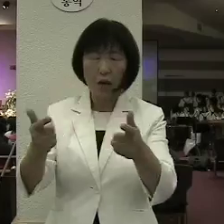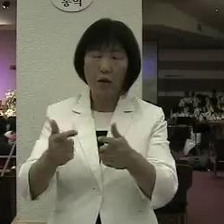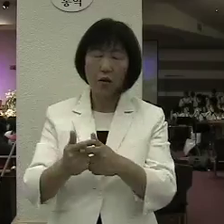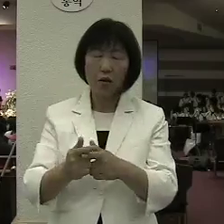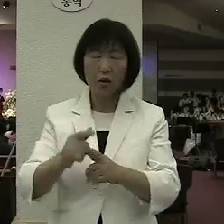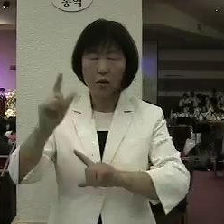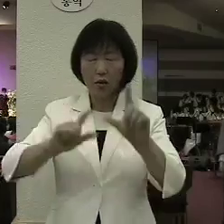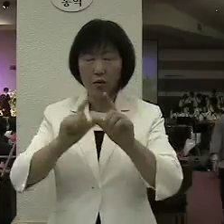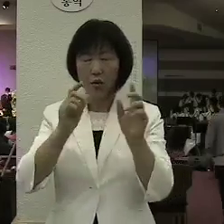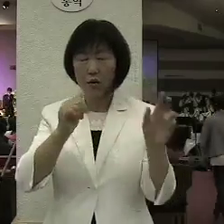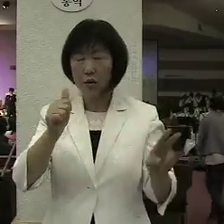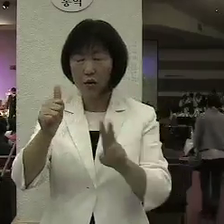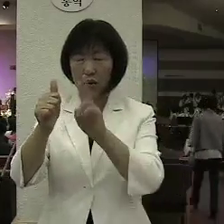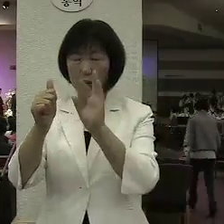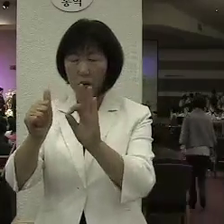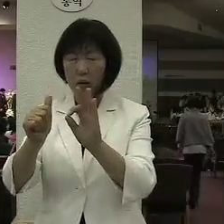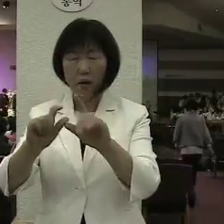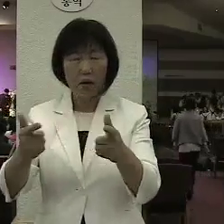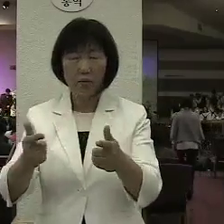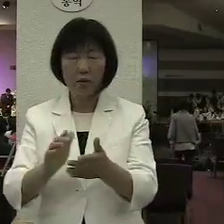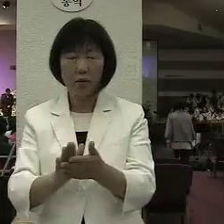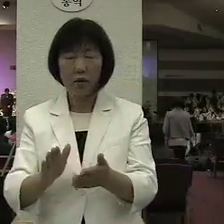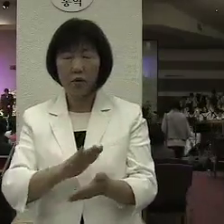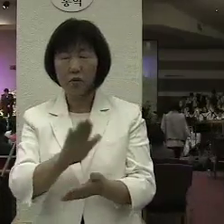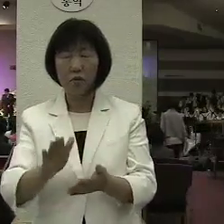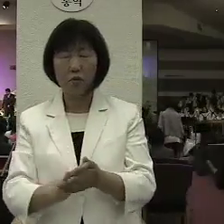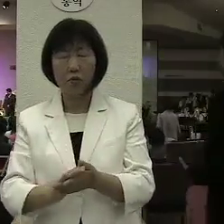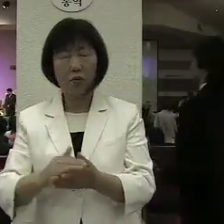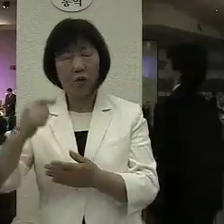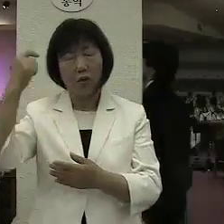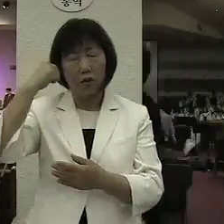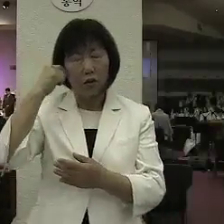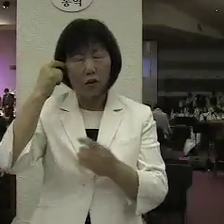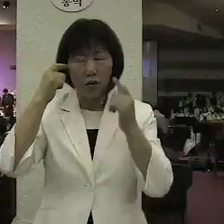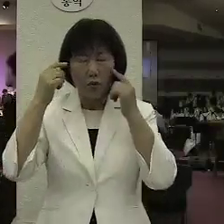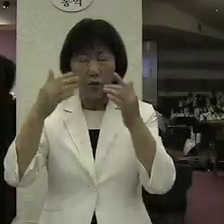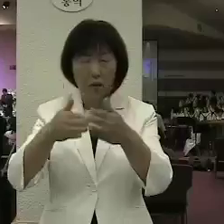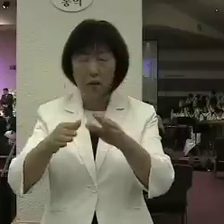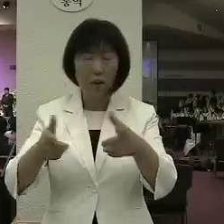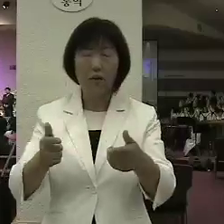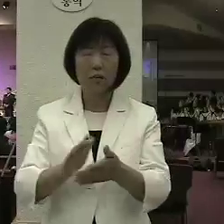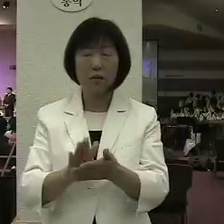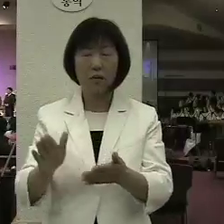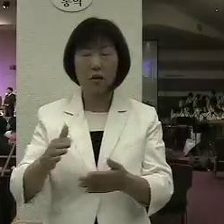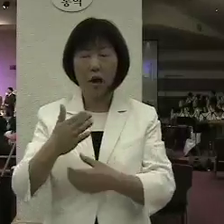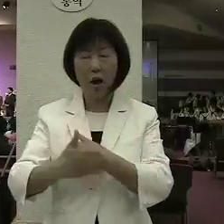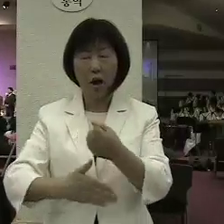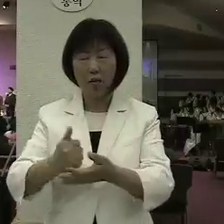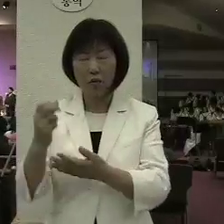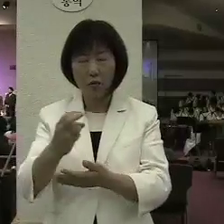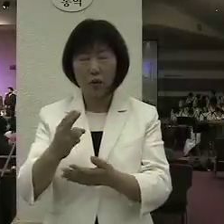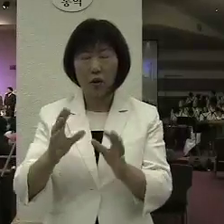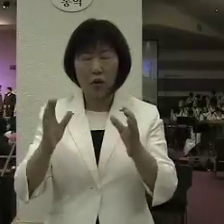여러분 모두가 되시기를 우리 주 예수 그리스도의 이름으로 축원합니다. 아멘. 아멘. 기도하겠습니다.